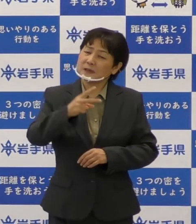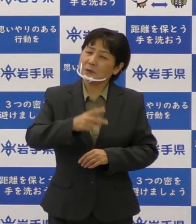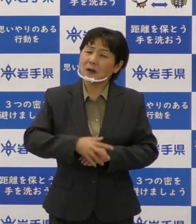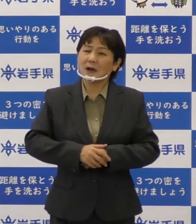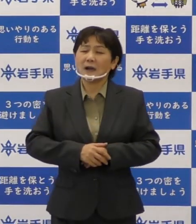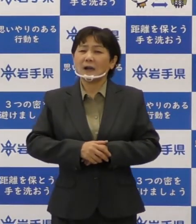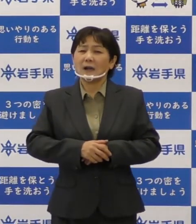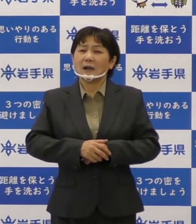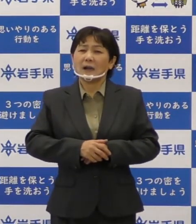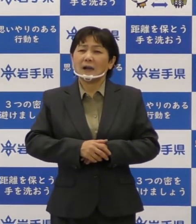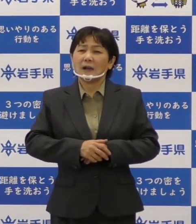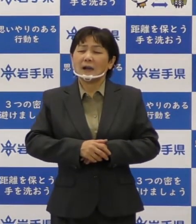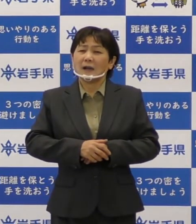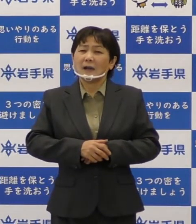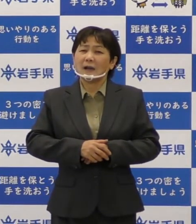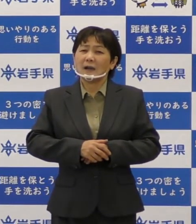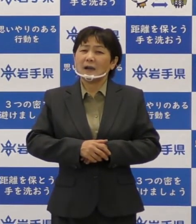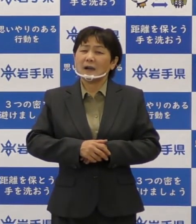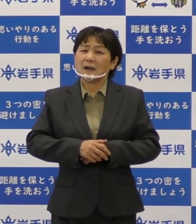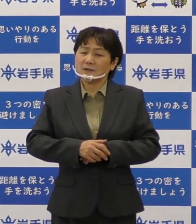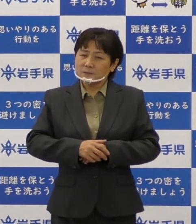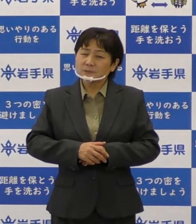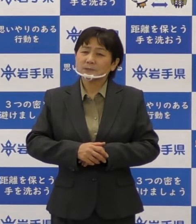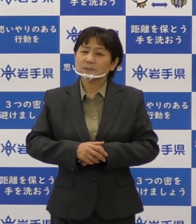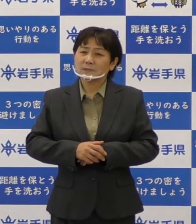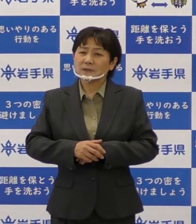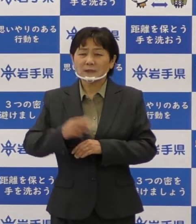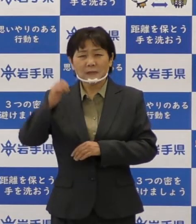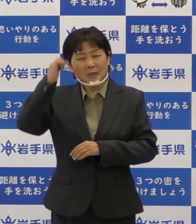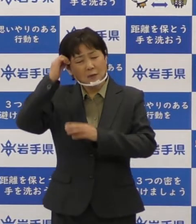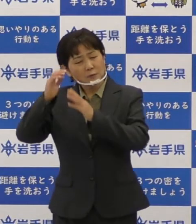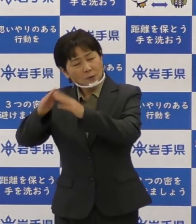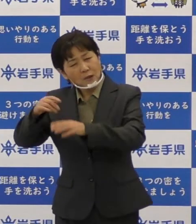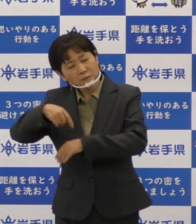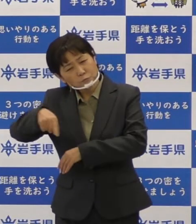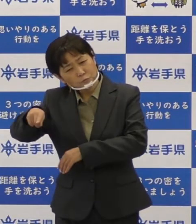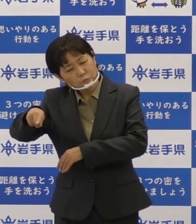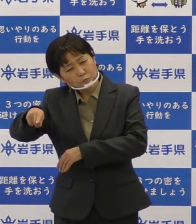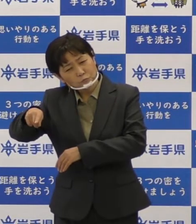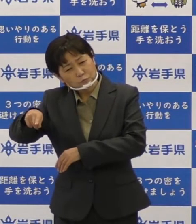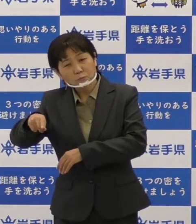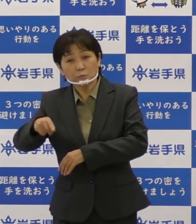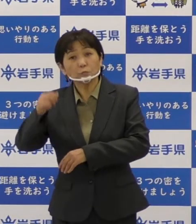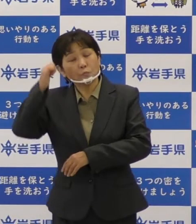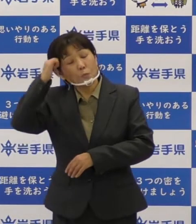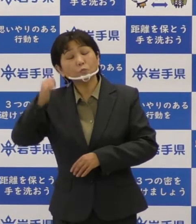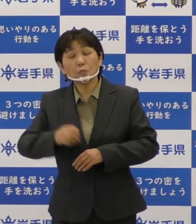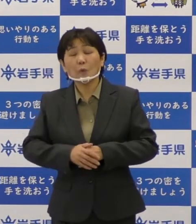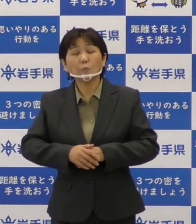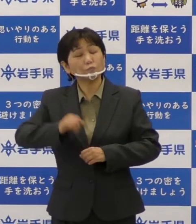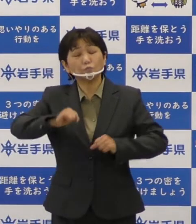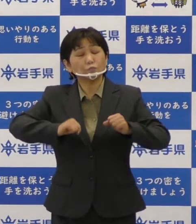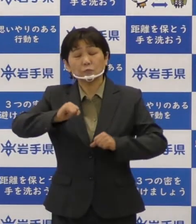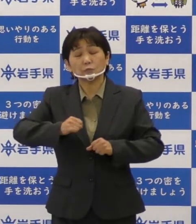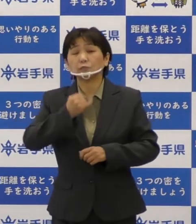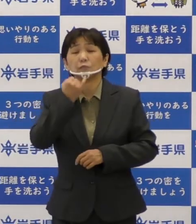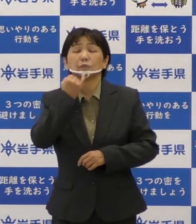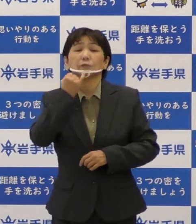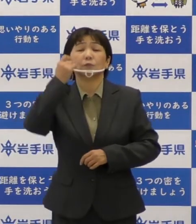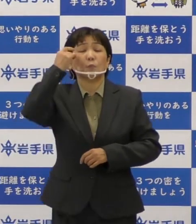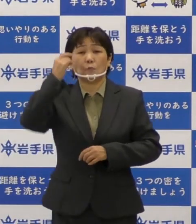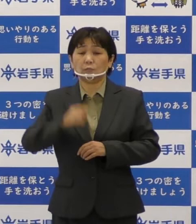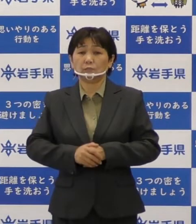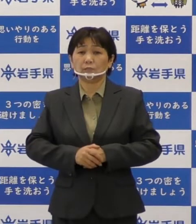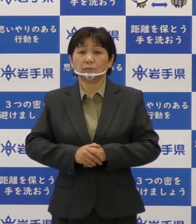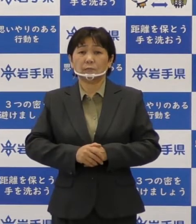になっているとか、それがない限りは自由にやっていただいているわけですので、今日からディスティネーションキャ